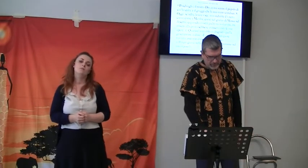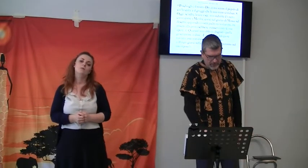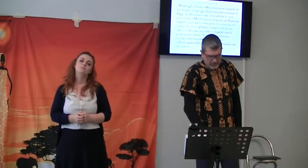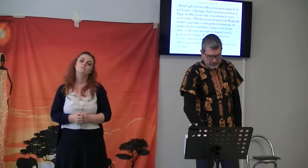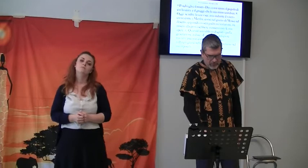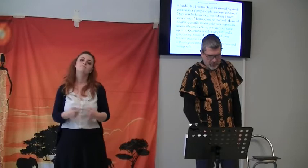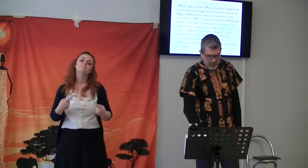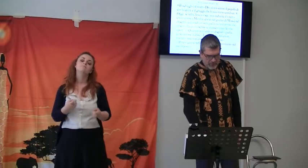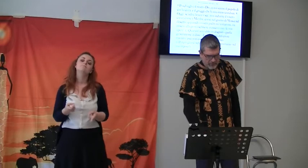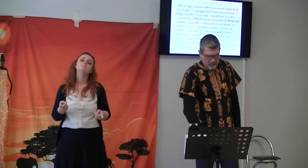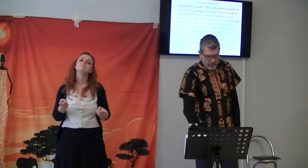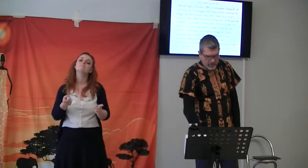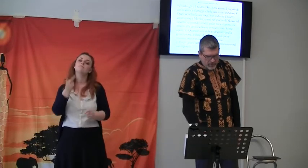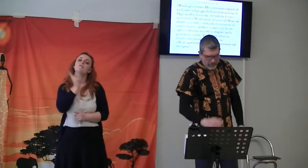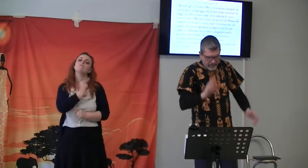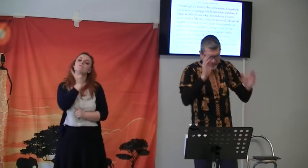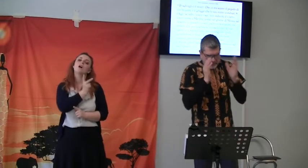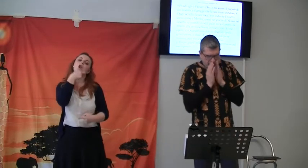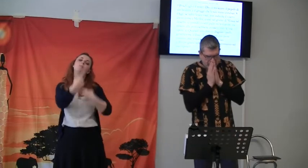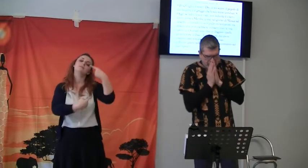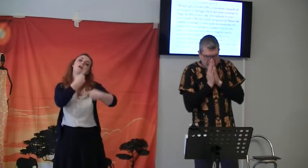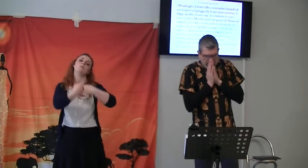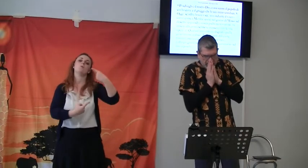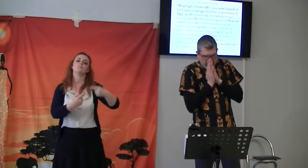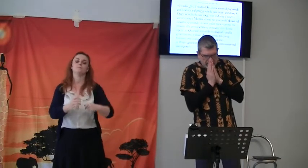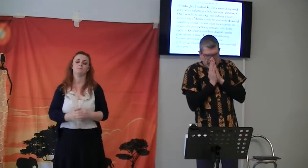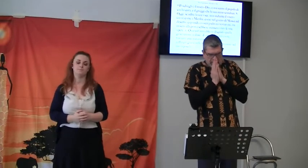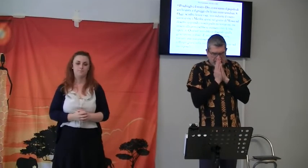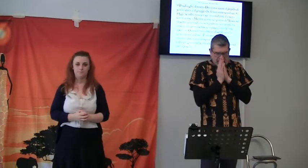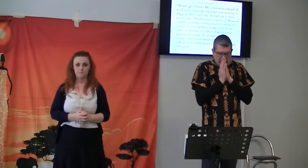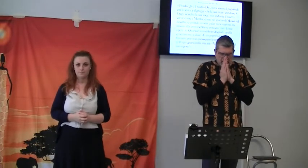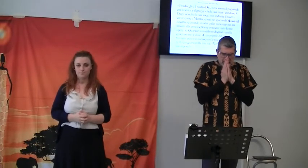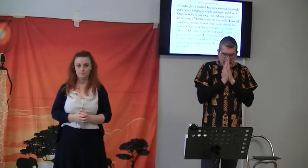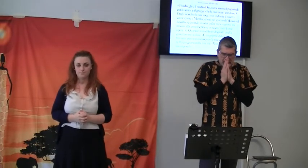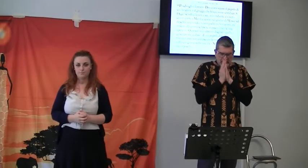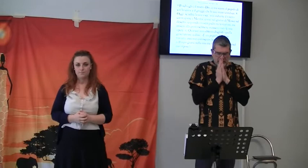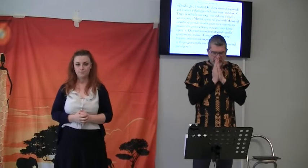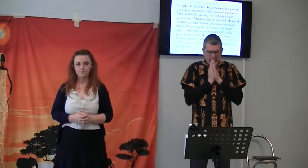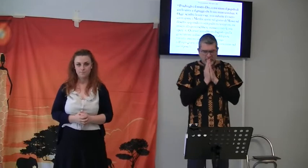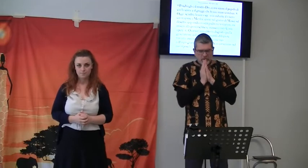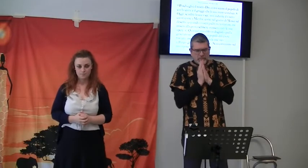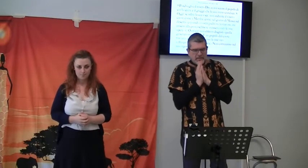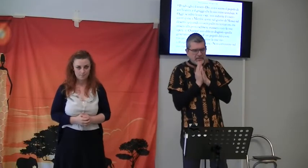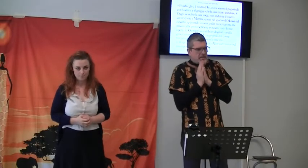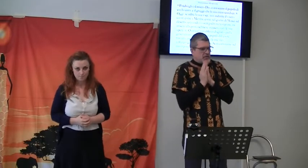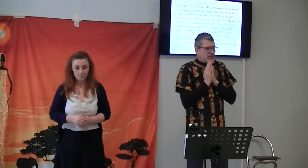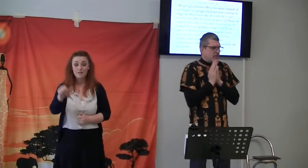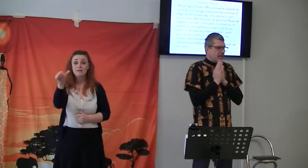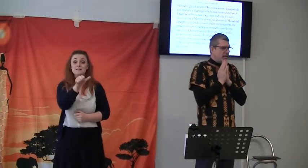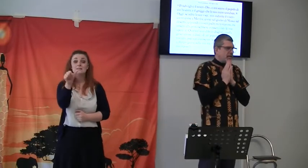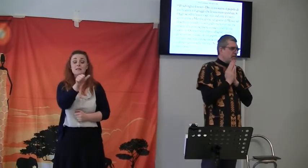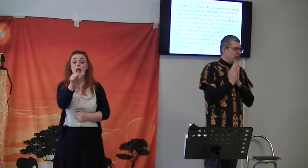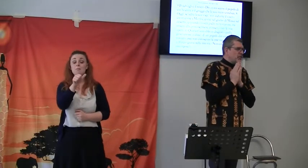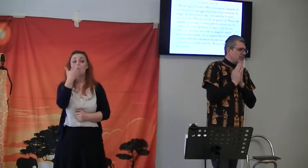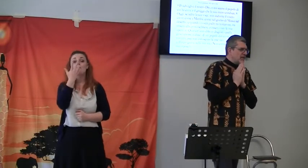Ci lamentiamo. Sapete, Questo salmo vuole proprio insegnarci una cosa,